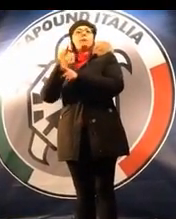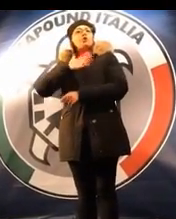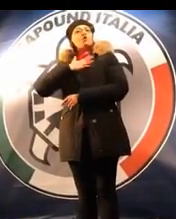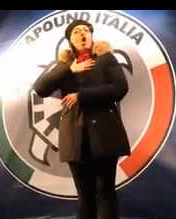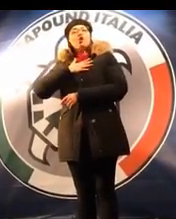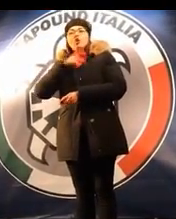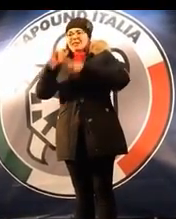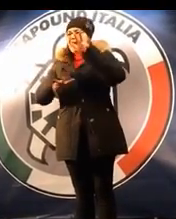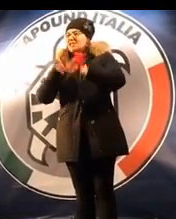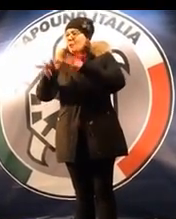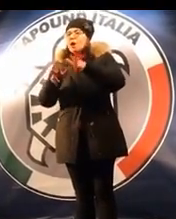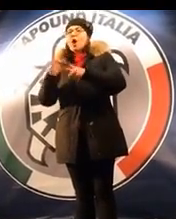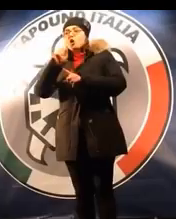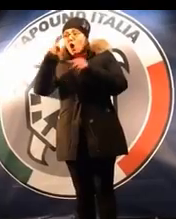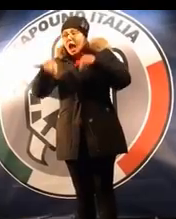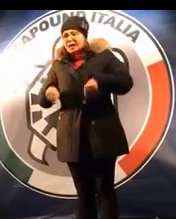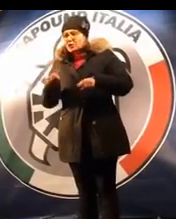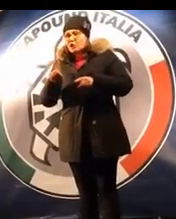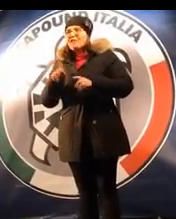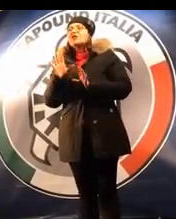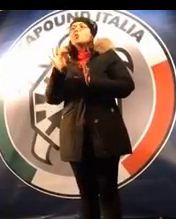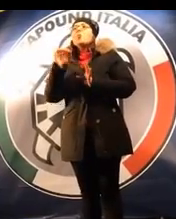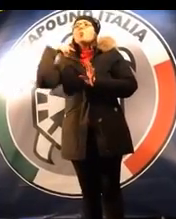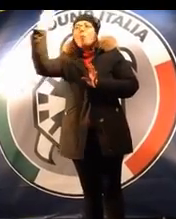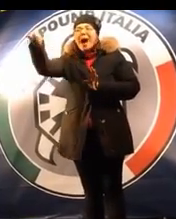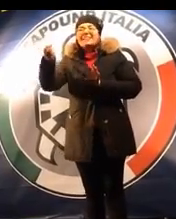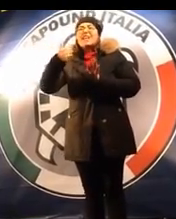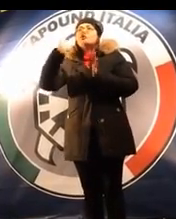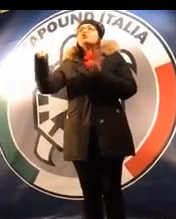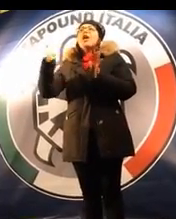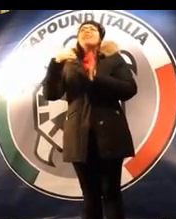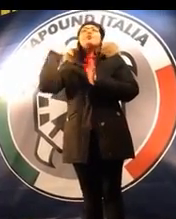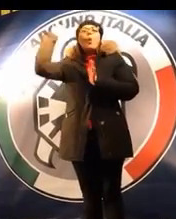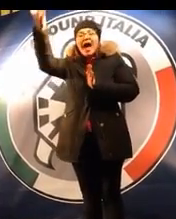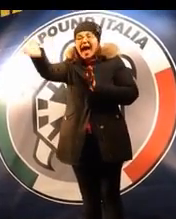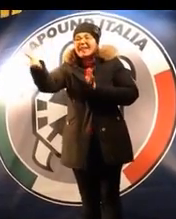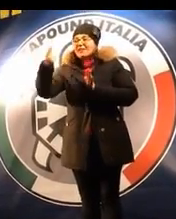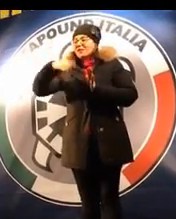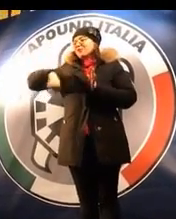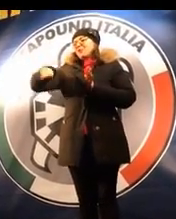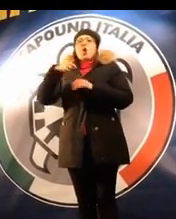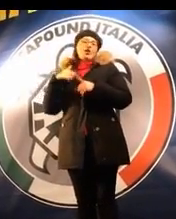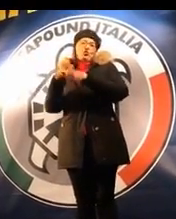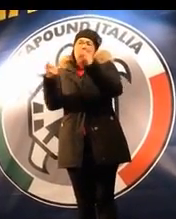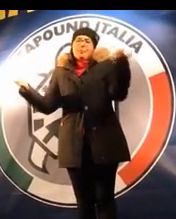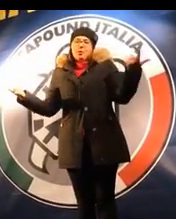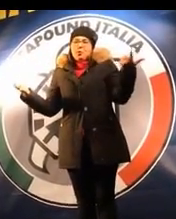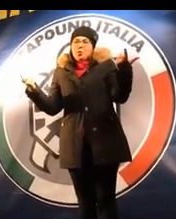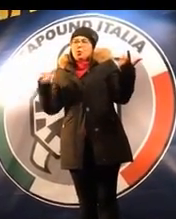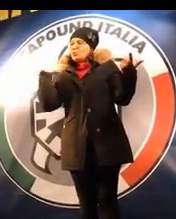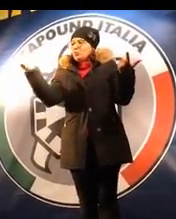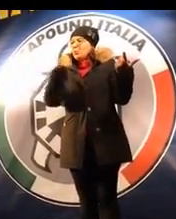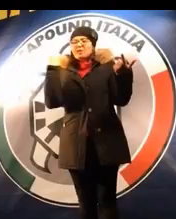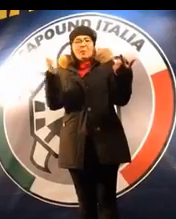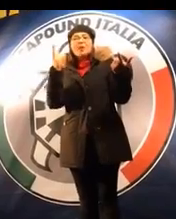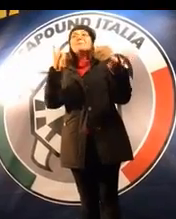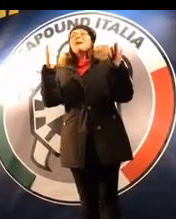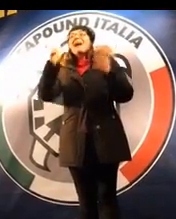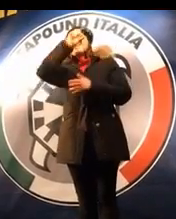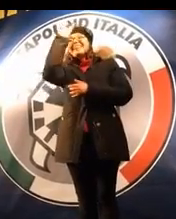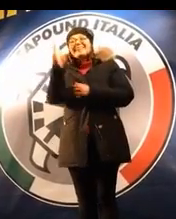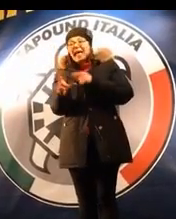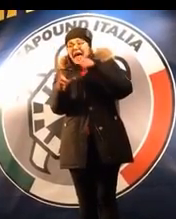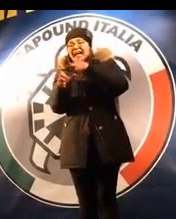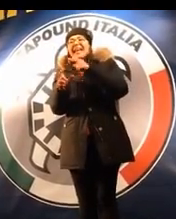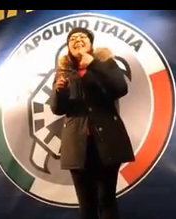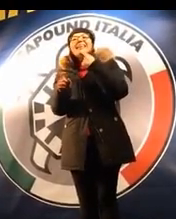fra 50, fra 100 anni, quando qui noi non ci saremo più e saremo tutti inesorabilmente morti, ma questa nazione sarà abitata dai